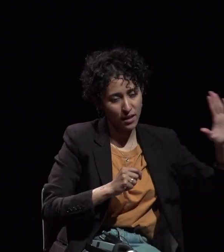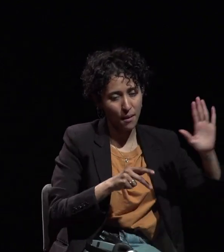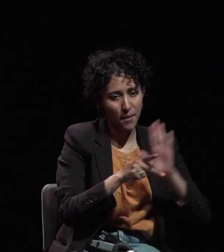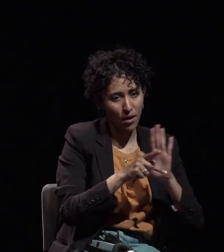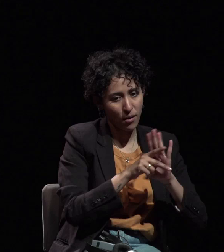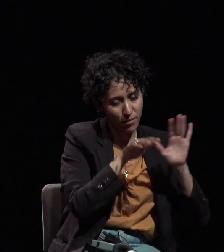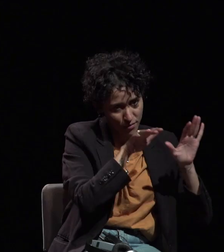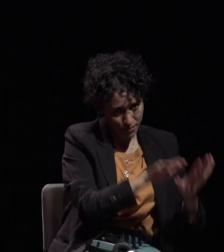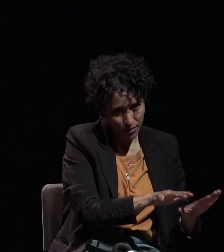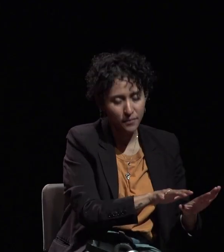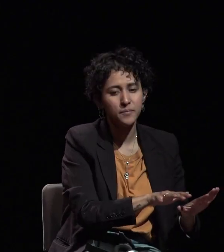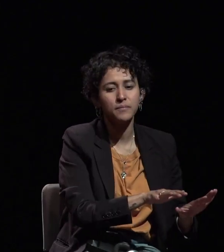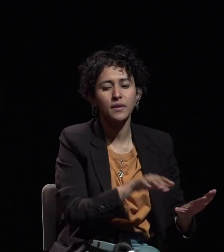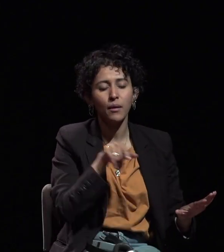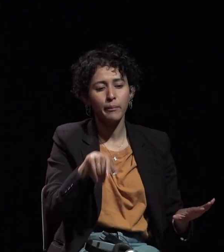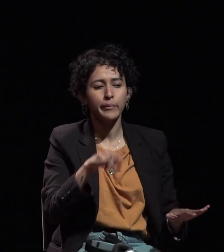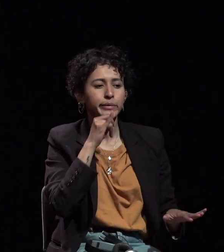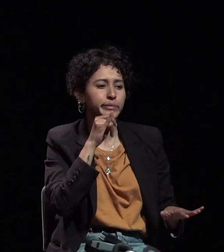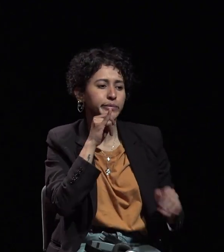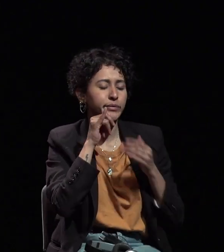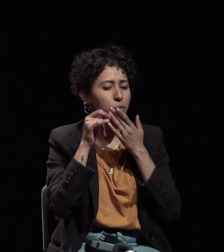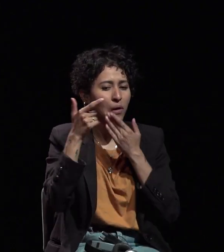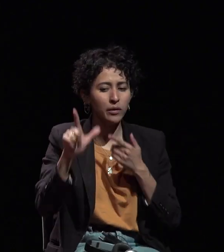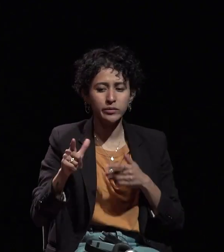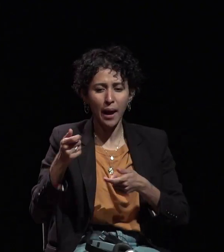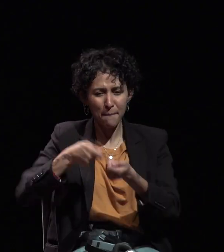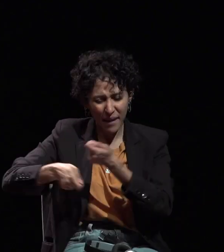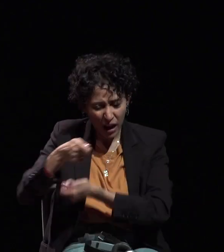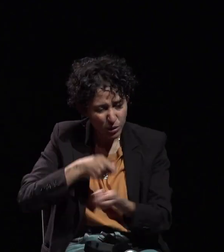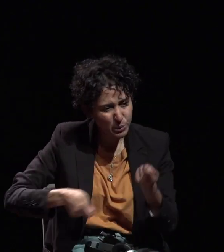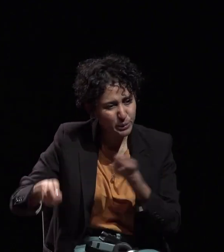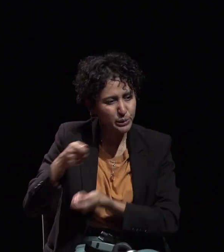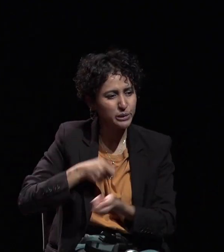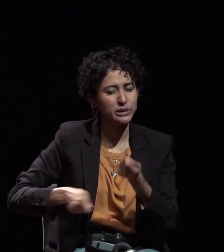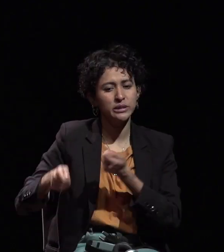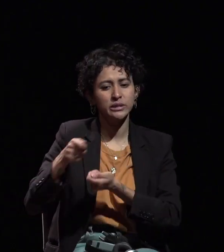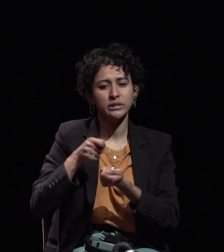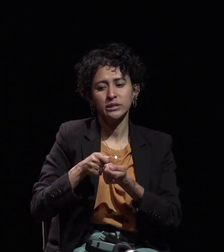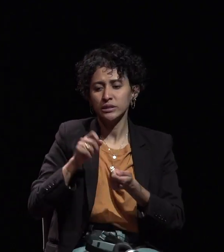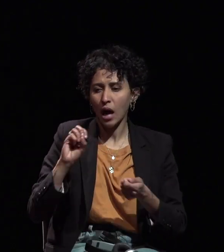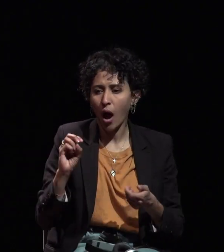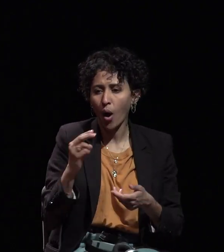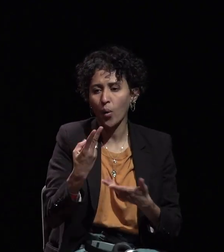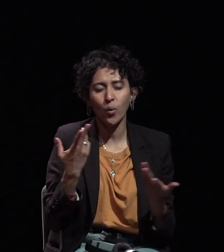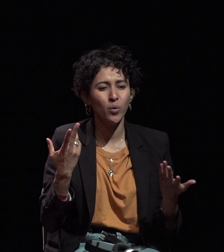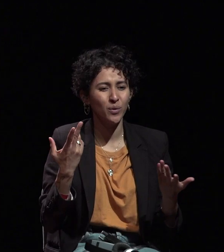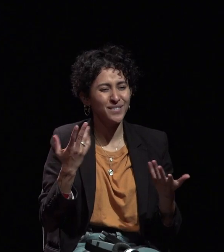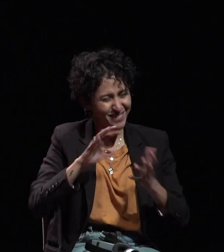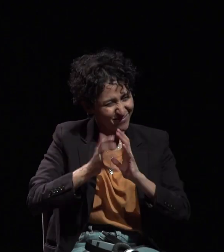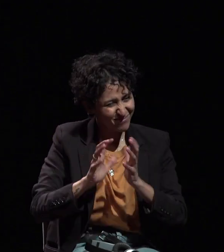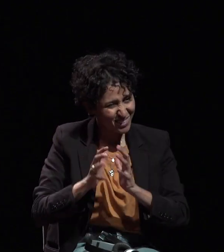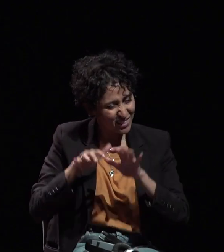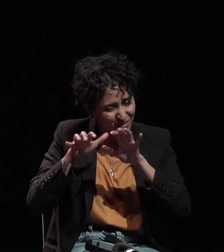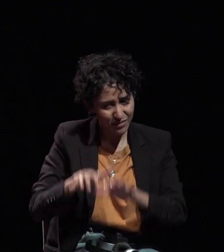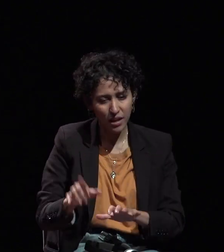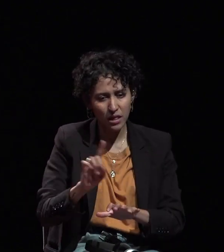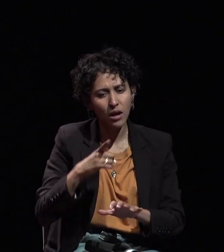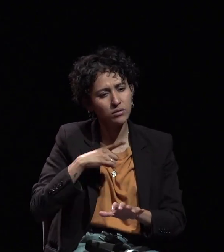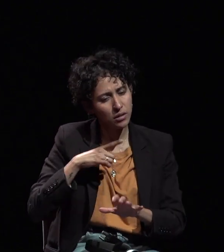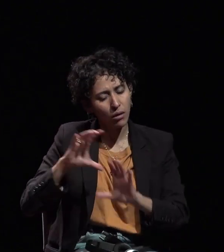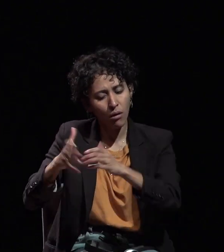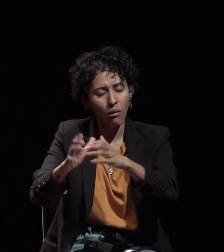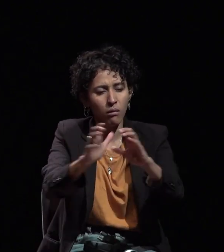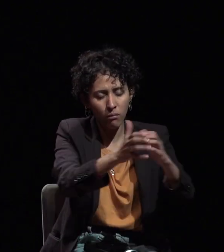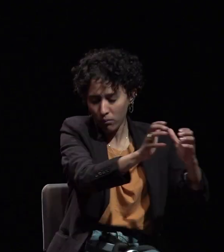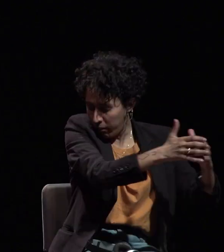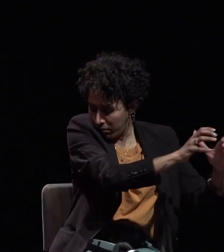e não pelas da mercadoria, são aqueles nos quais se inscrevem grande parte de coletivos minoritários como os ameríndios, melanésios e outros,